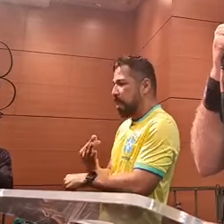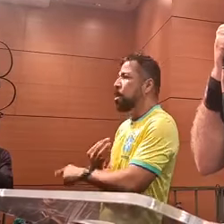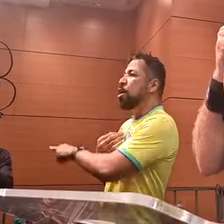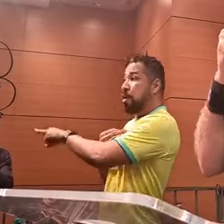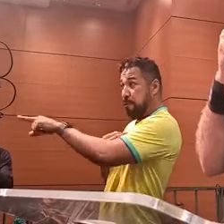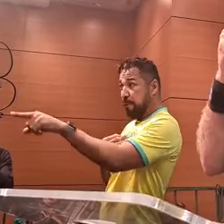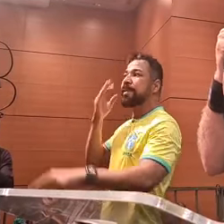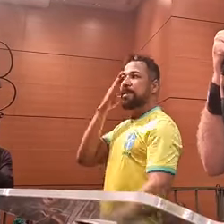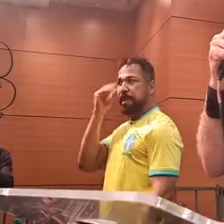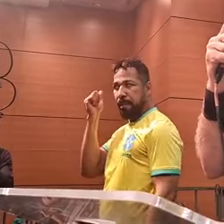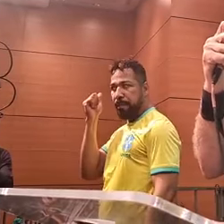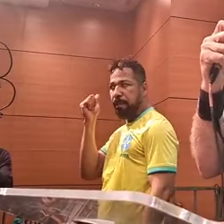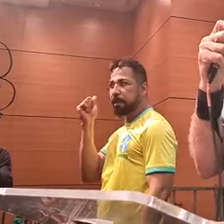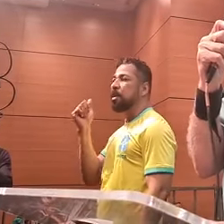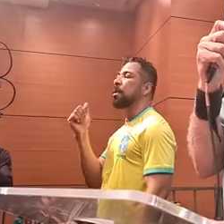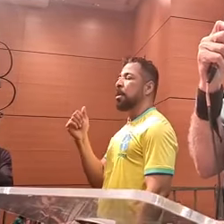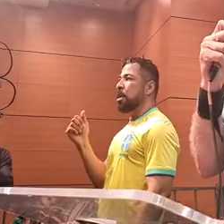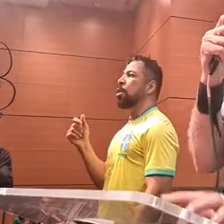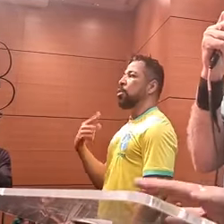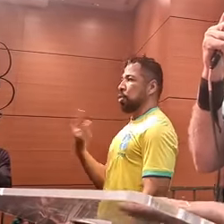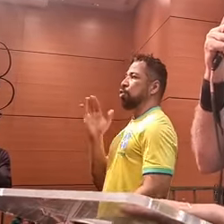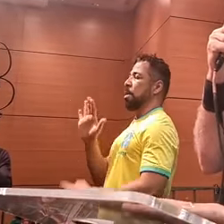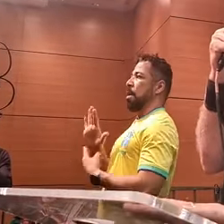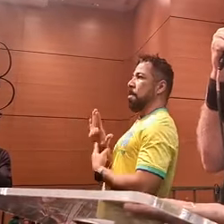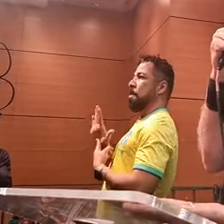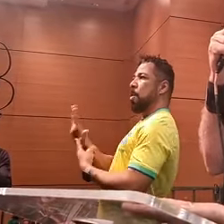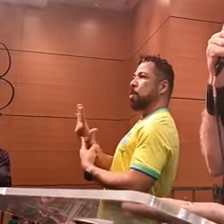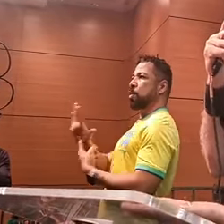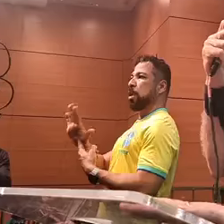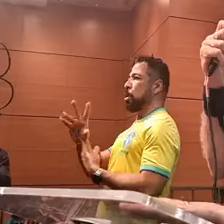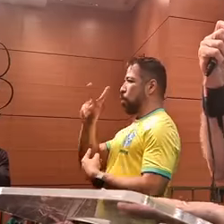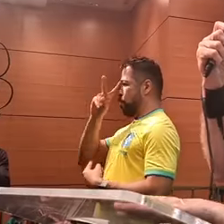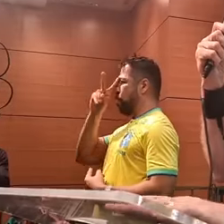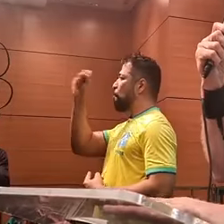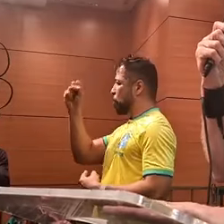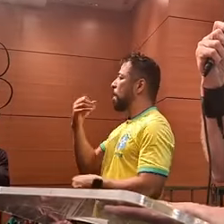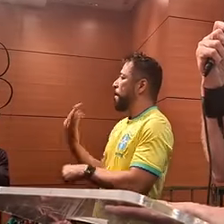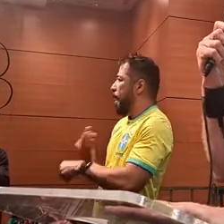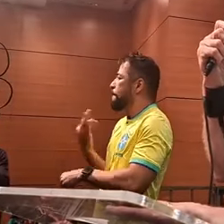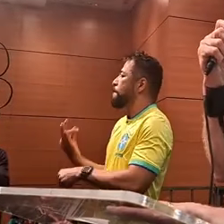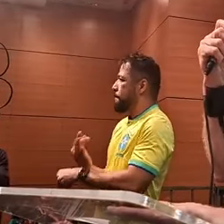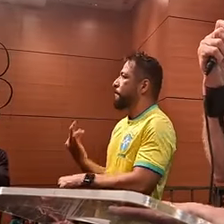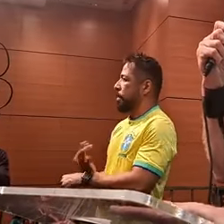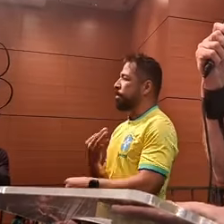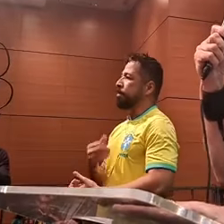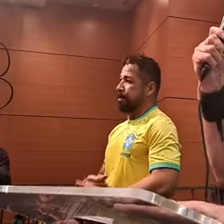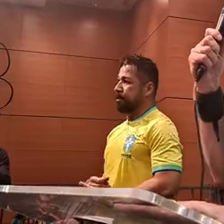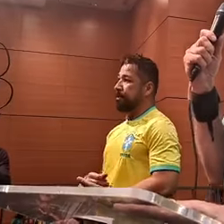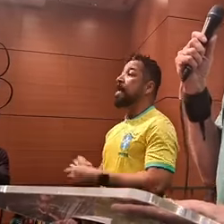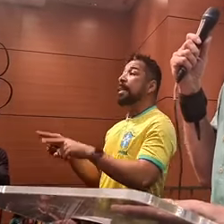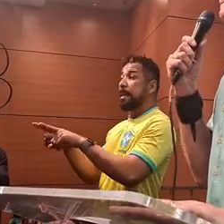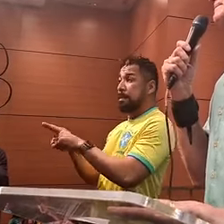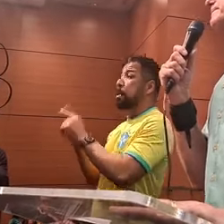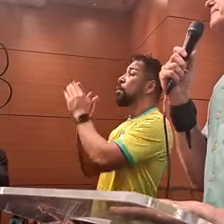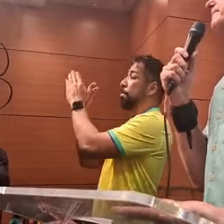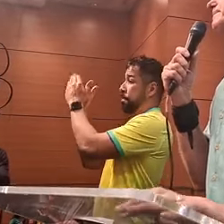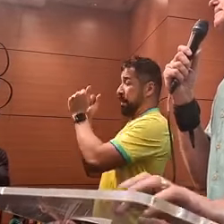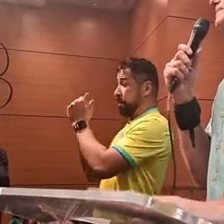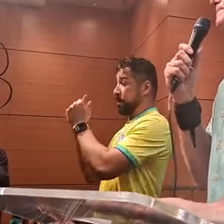você sabe que nós temos mostrado força para a causa. E peço também.